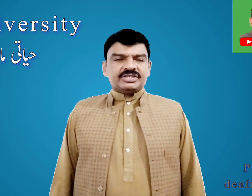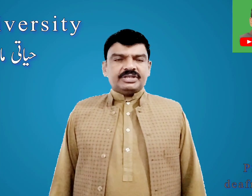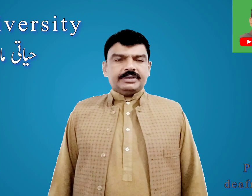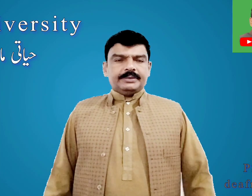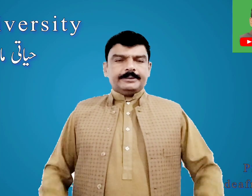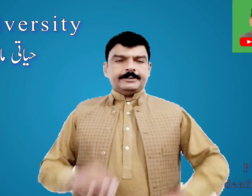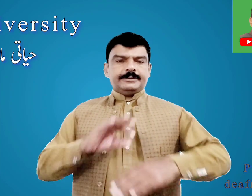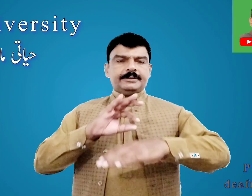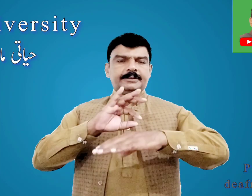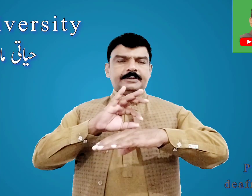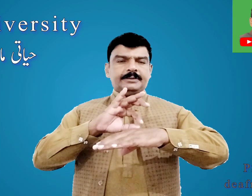बायोडाइवर्सिटी